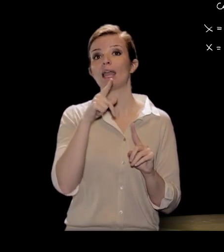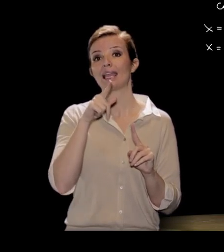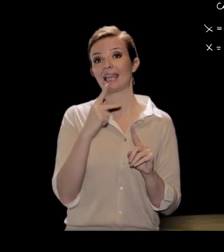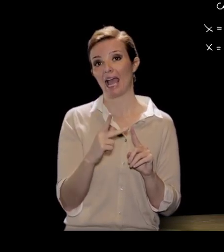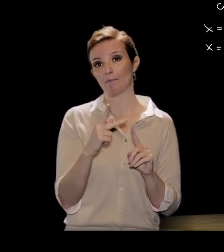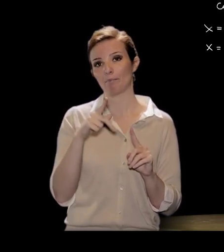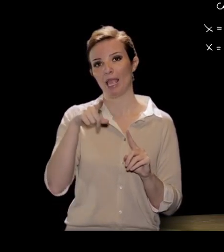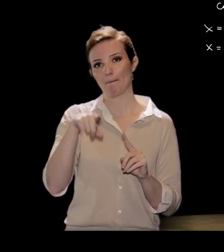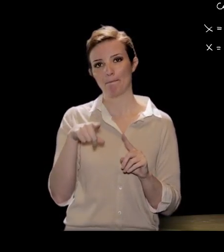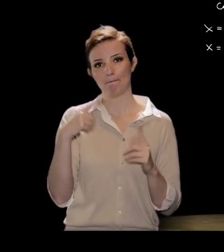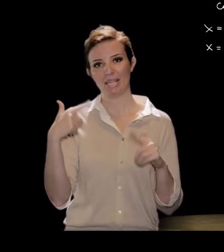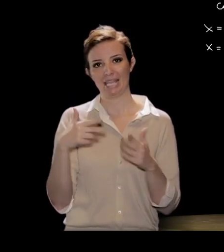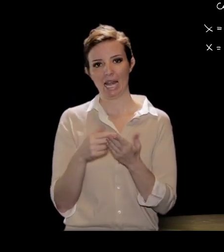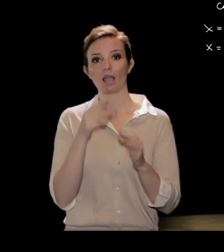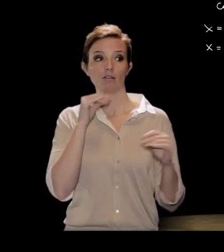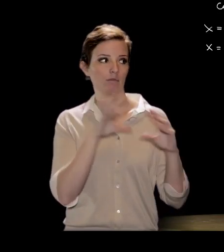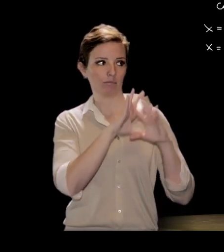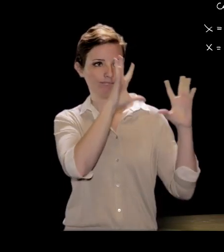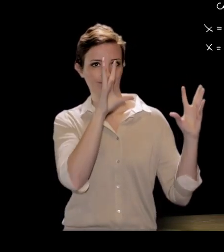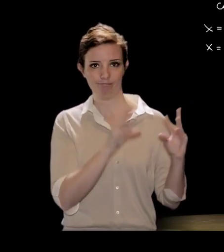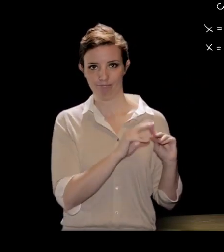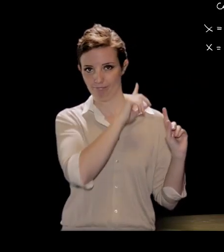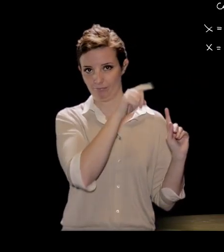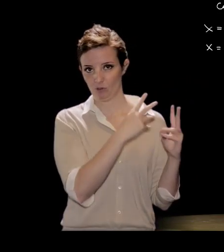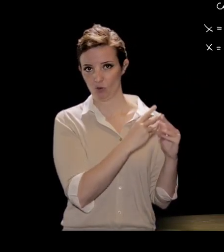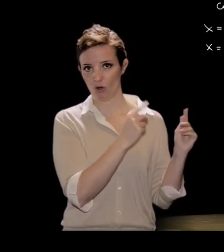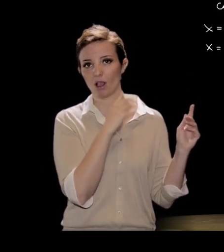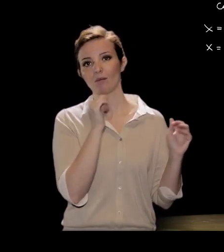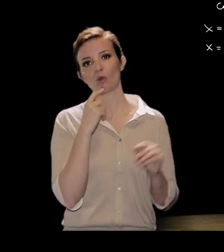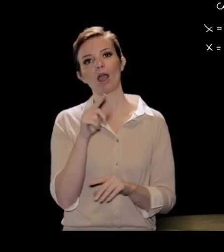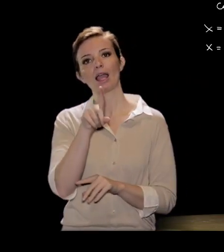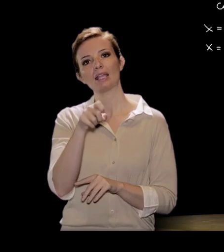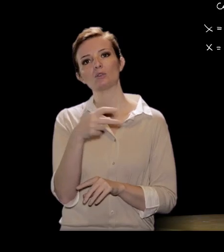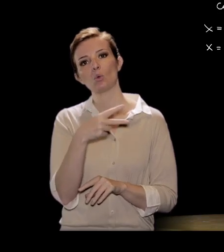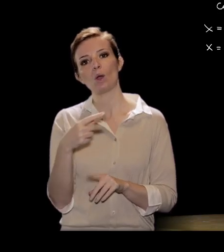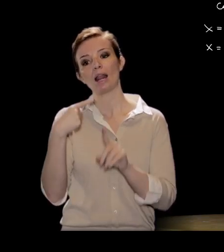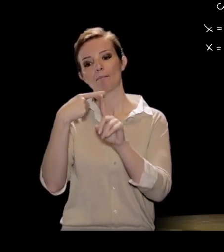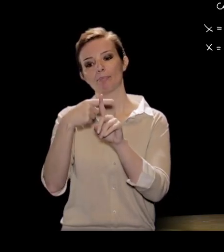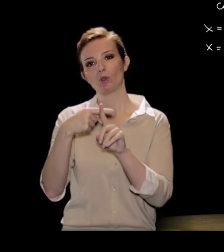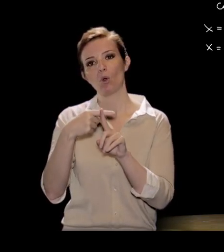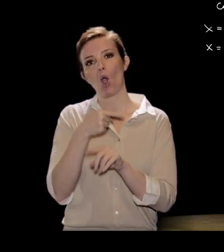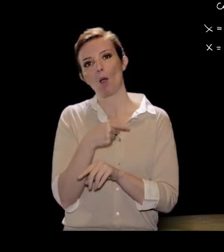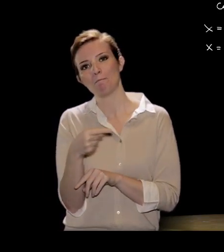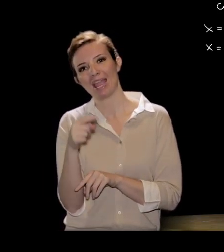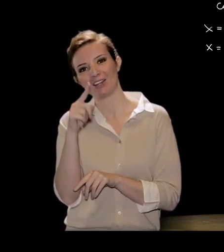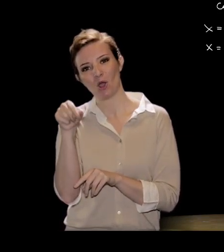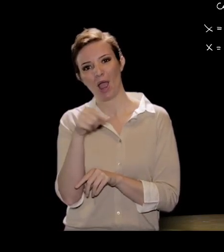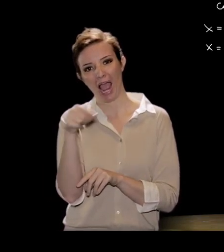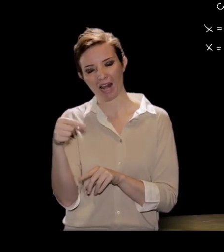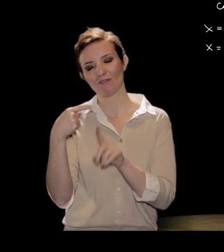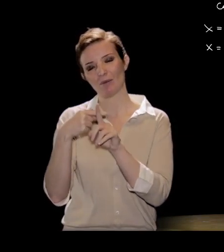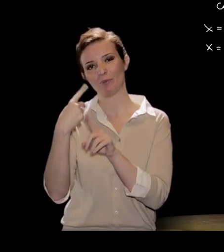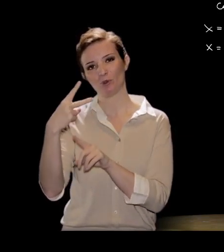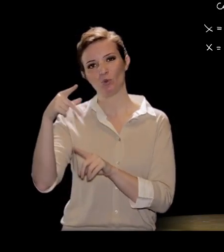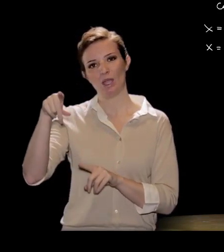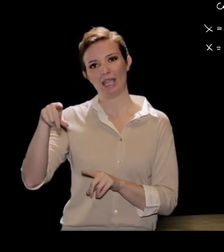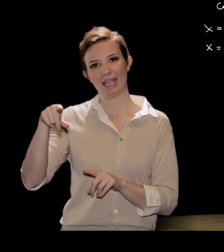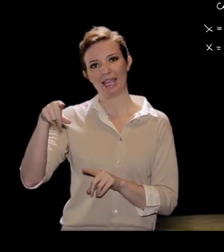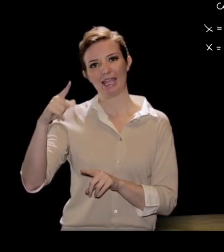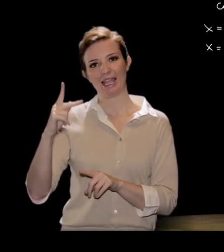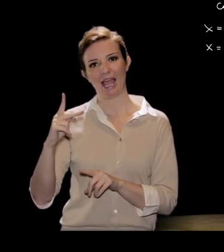Possiamo anche scrivere questo insieme di soluzioni come x uguale più o meno α più 2kπ.